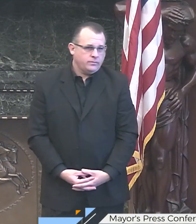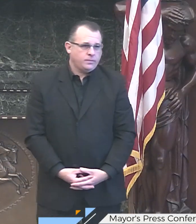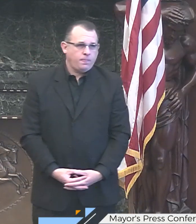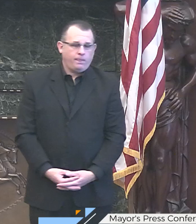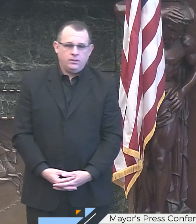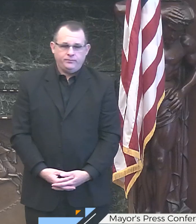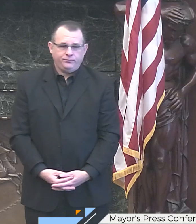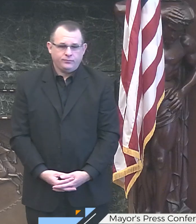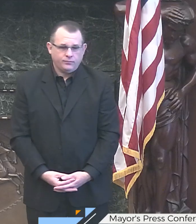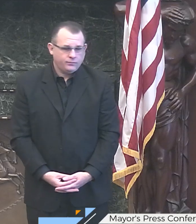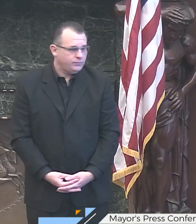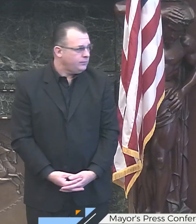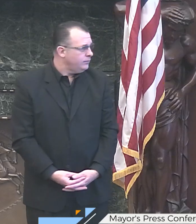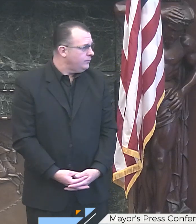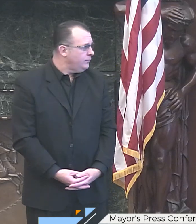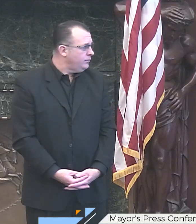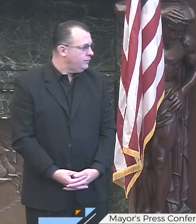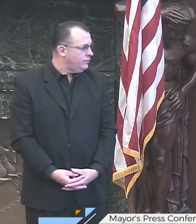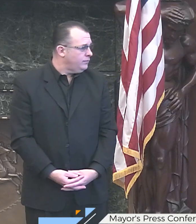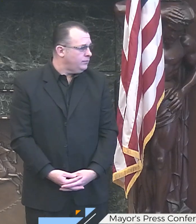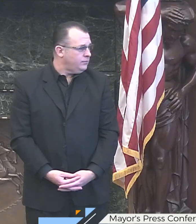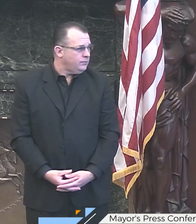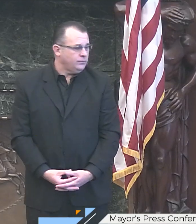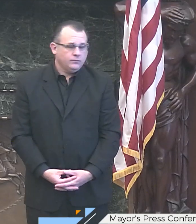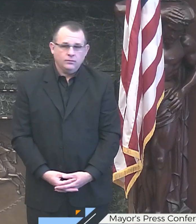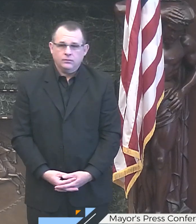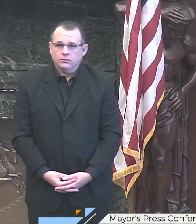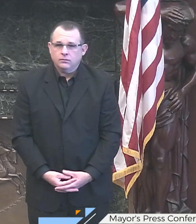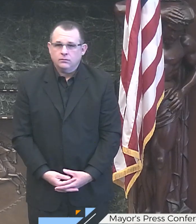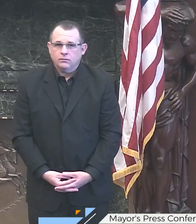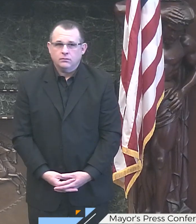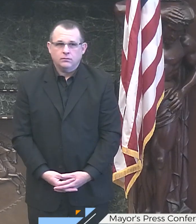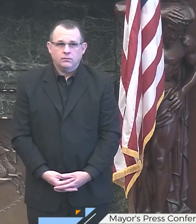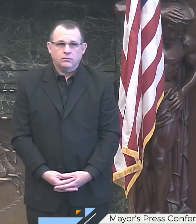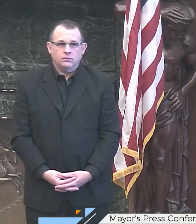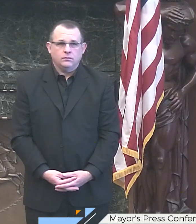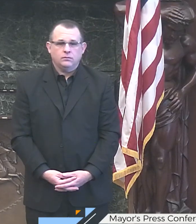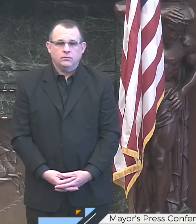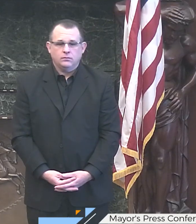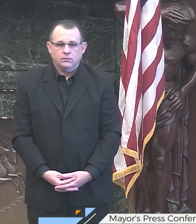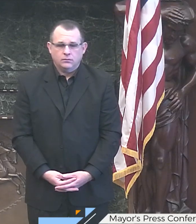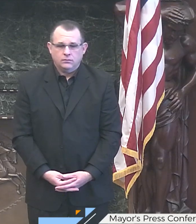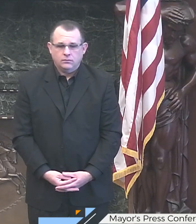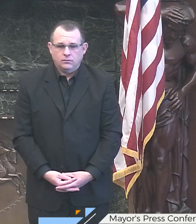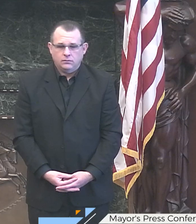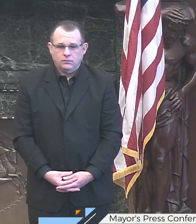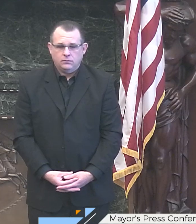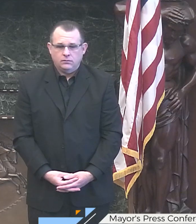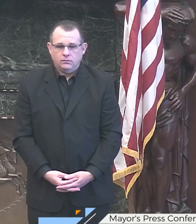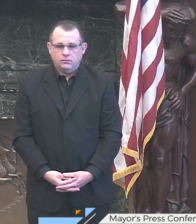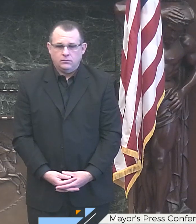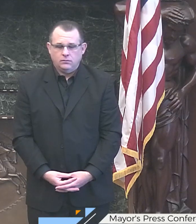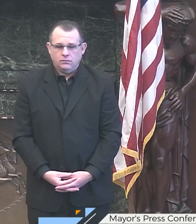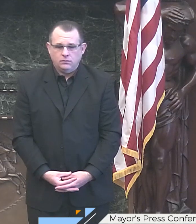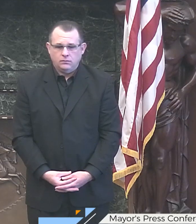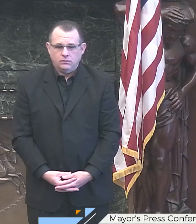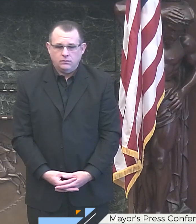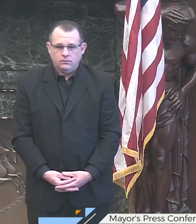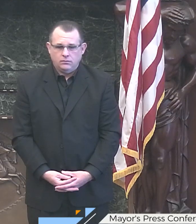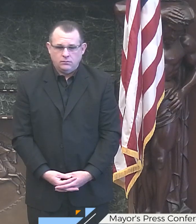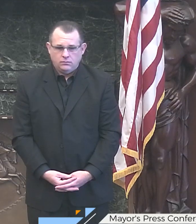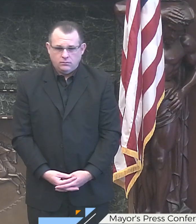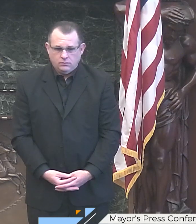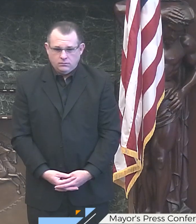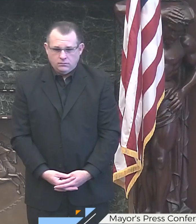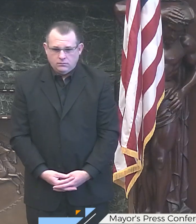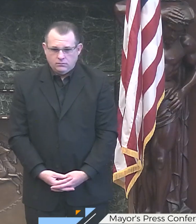en español para la salud hoy día 27. Seguimos viendo aumentar los casos positivos de COVID-19.